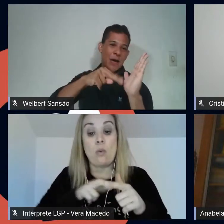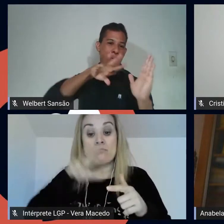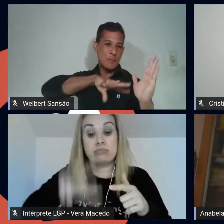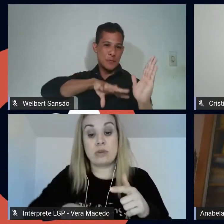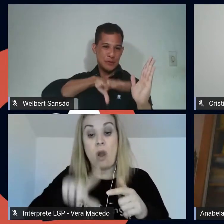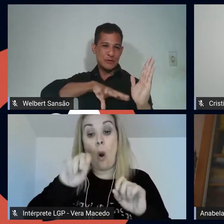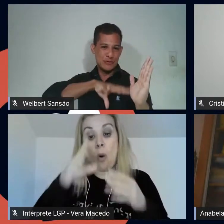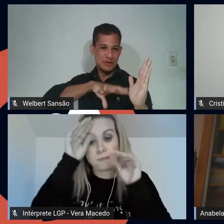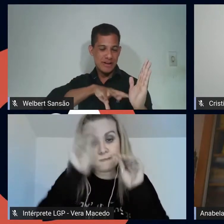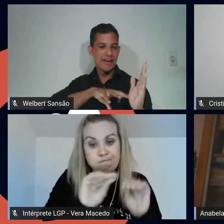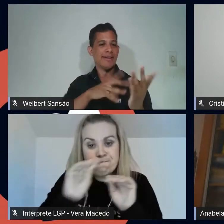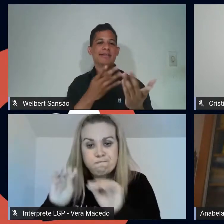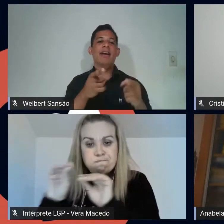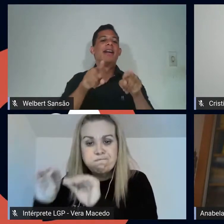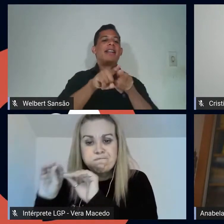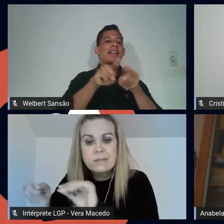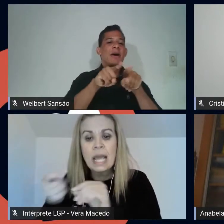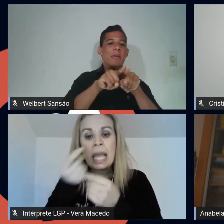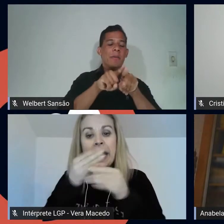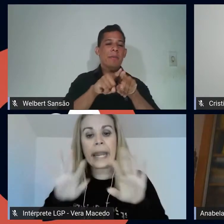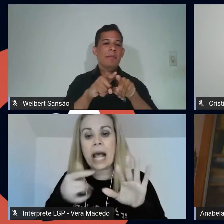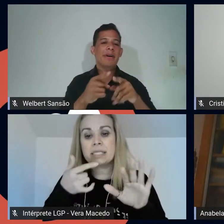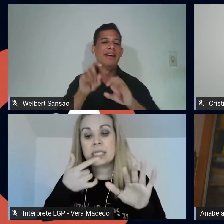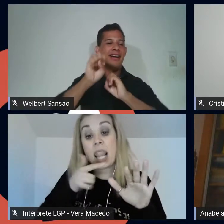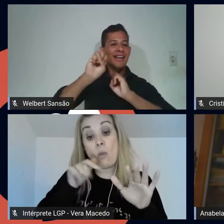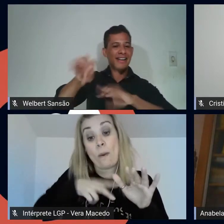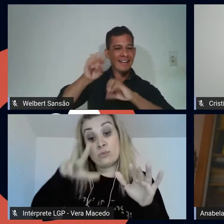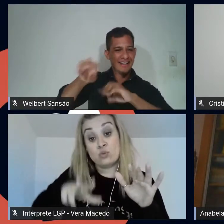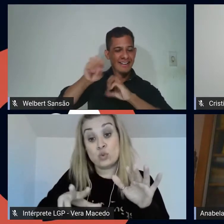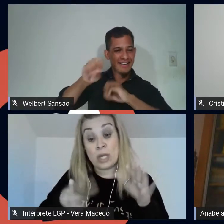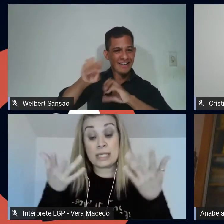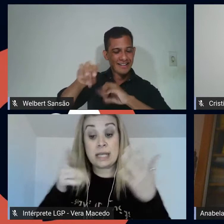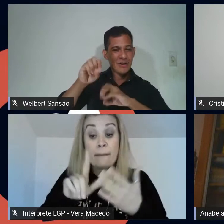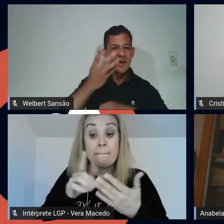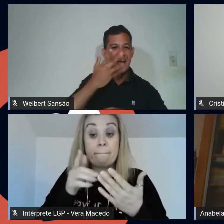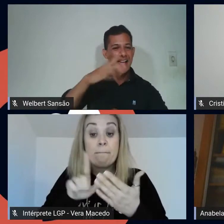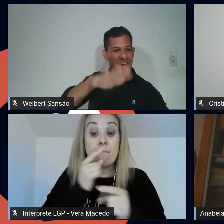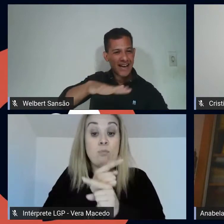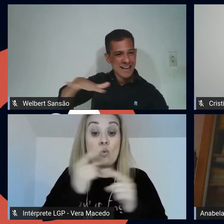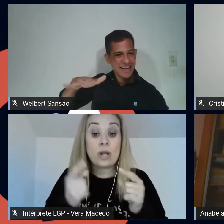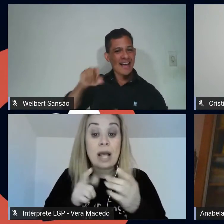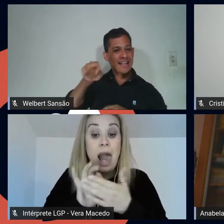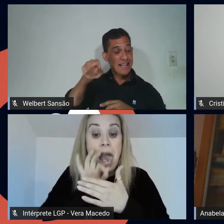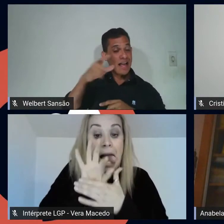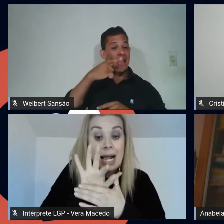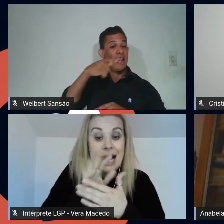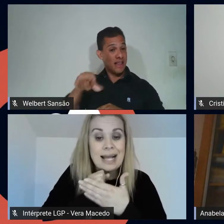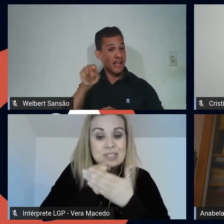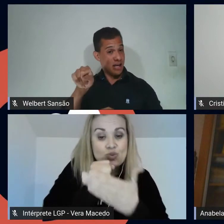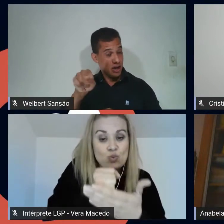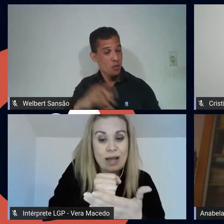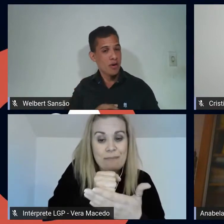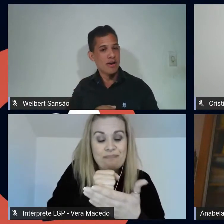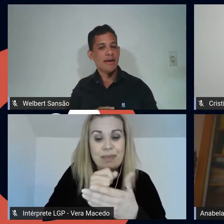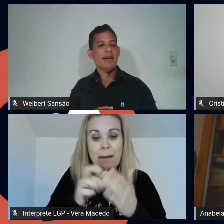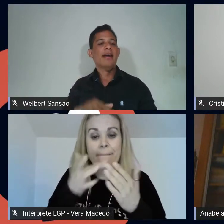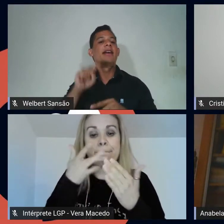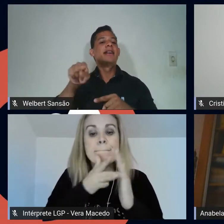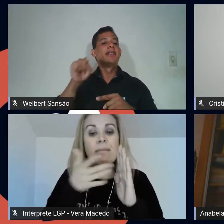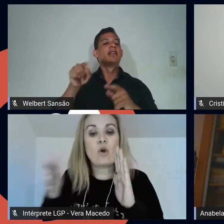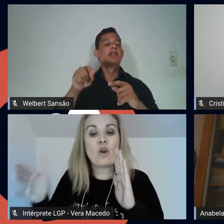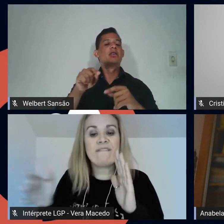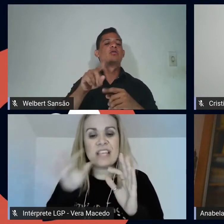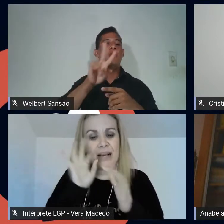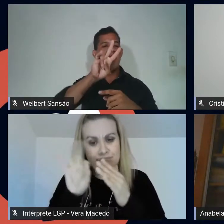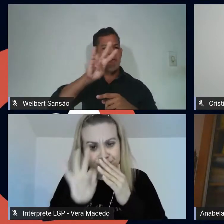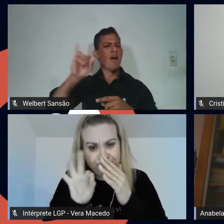induquem crianças nesta língua, atendendo a que vem contribuir para a bibliografia